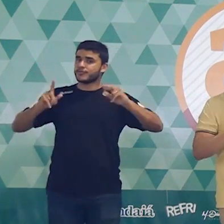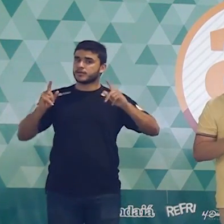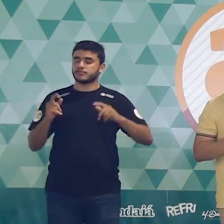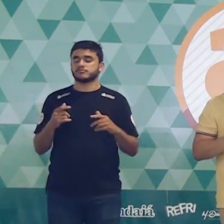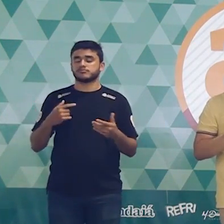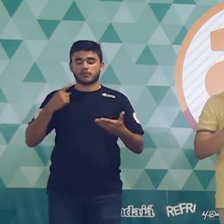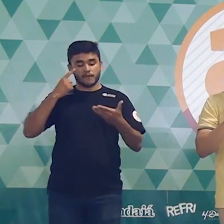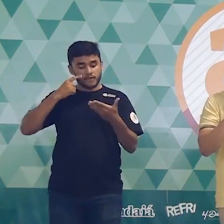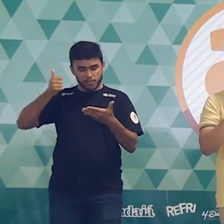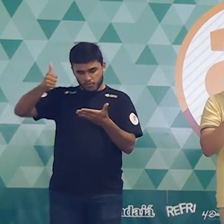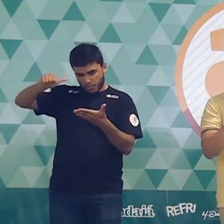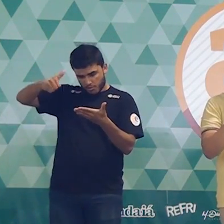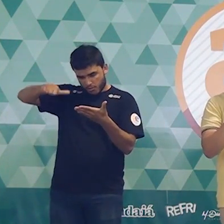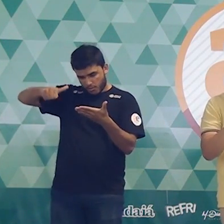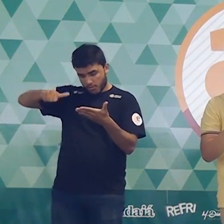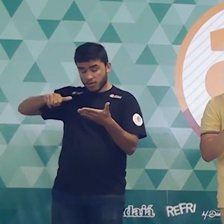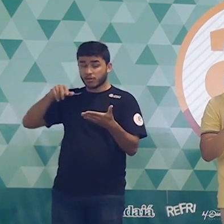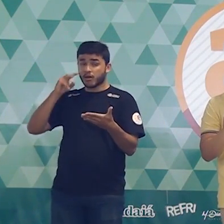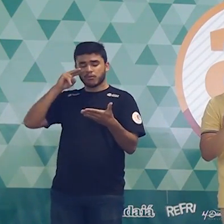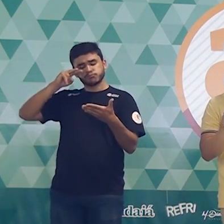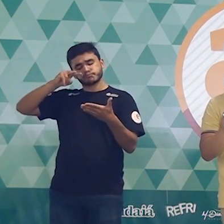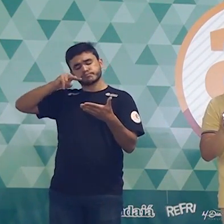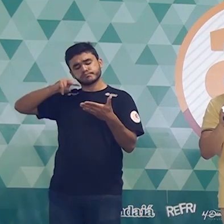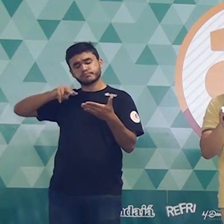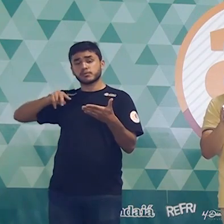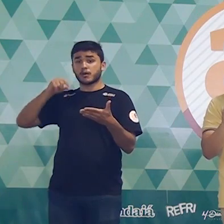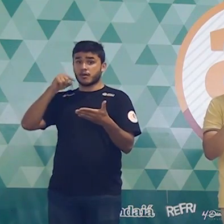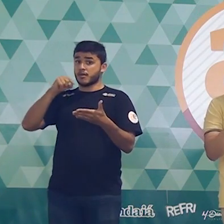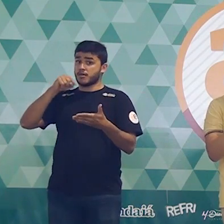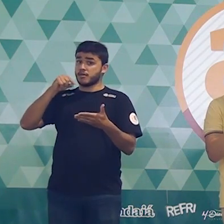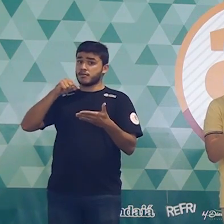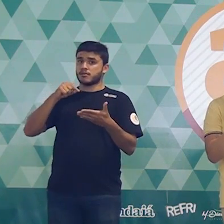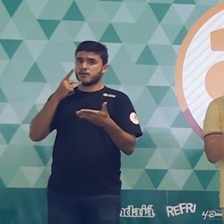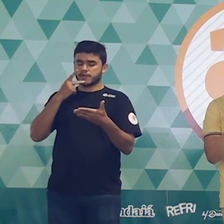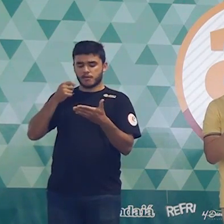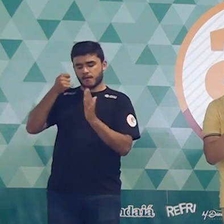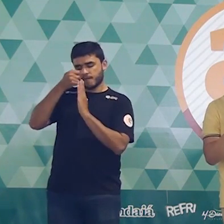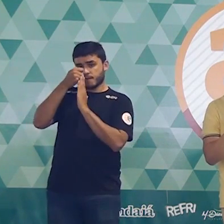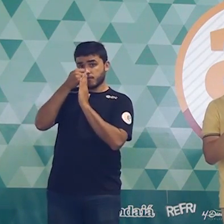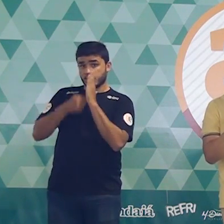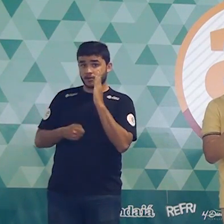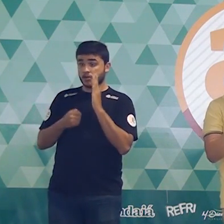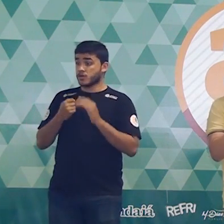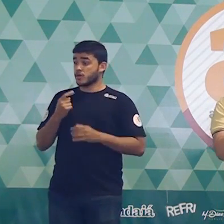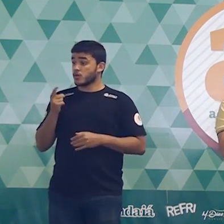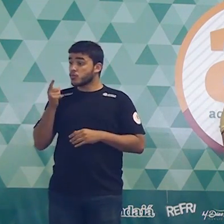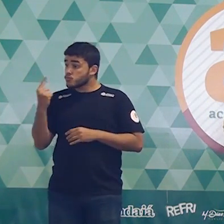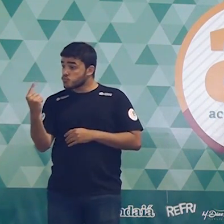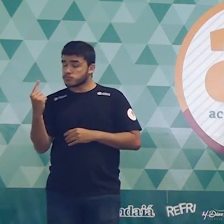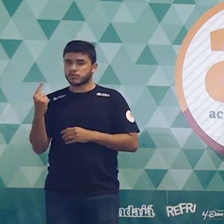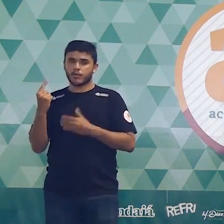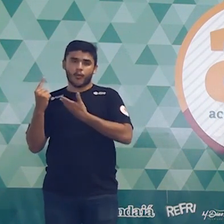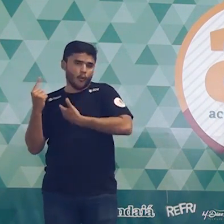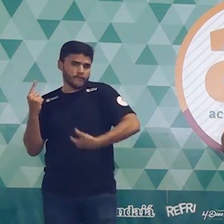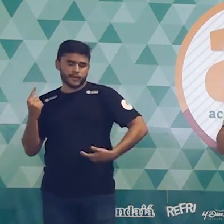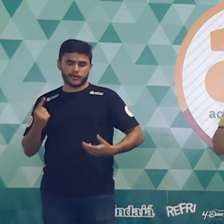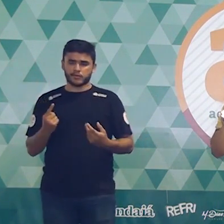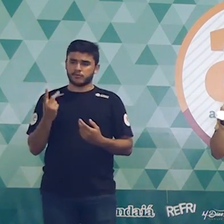senhores corretores, se o aluno, para pelo menos um dos agentes,